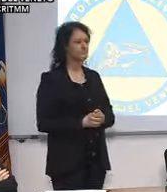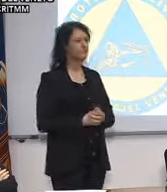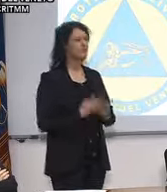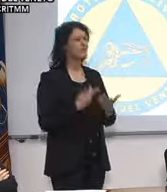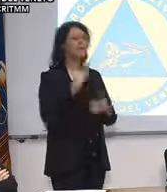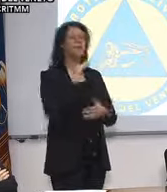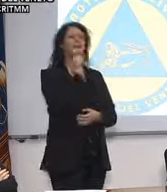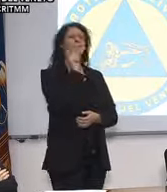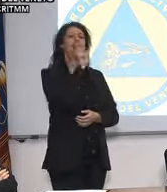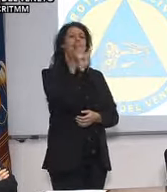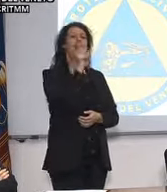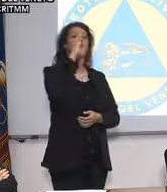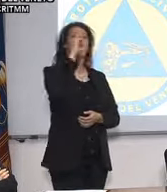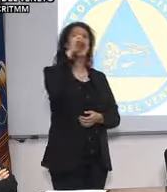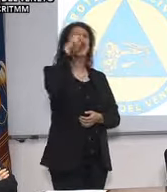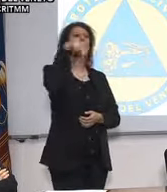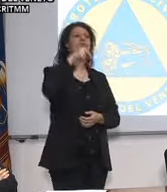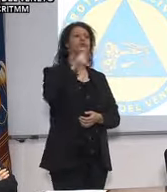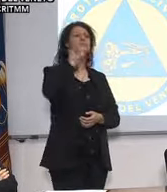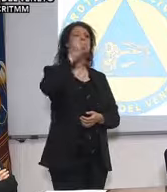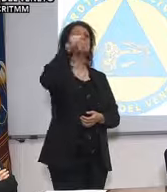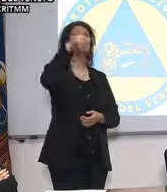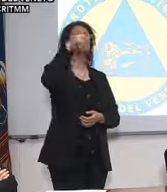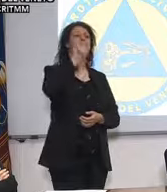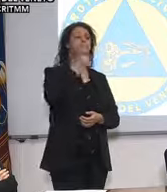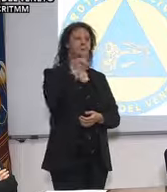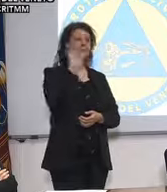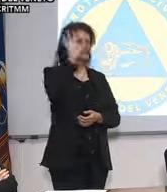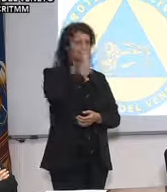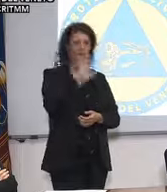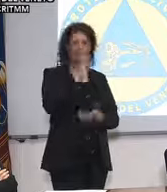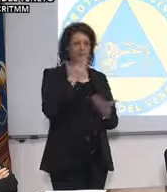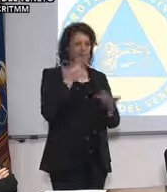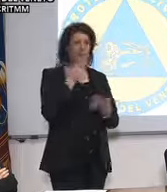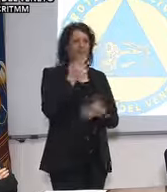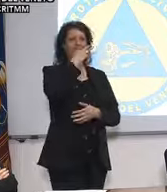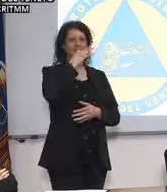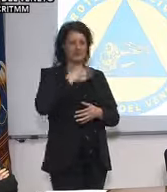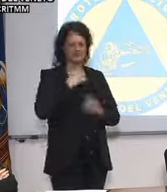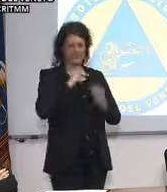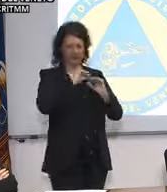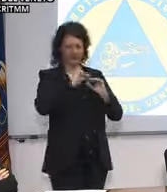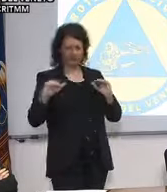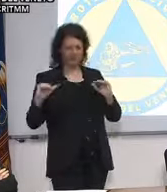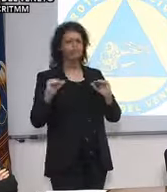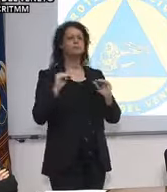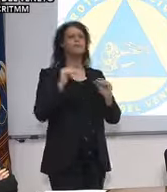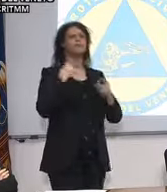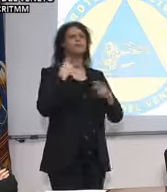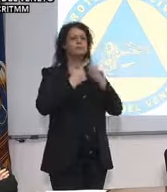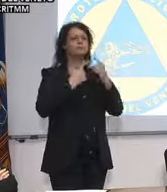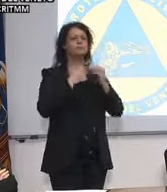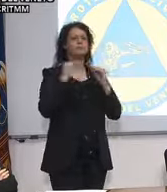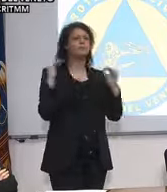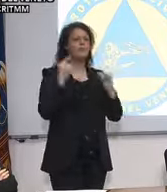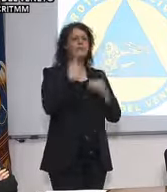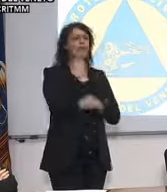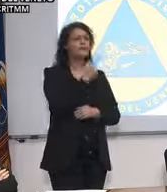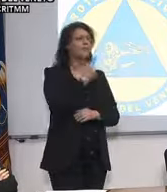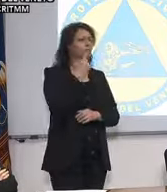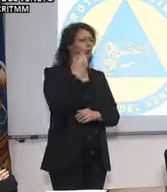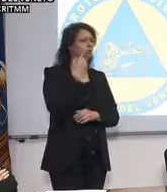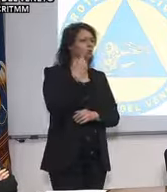congiunti pare escludere compagni, fidanzati, persone non legate giuridicamente da parentela. Chi ha scritto congiunti? Il governo. Ah,